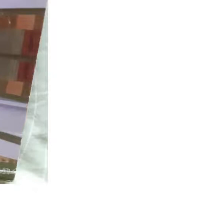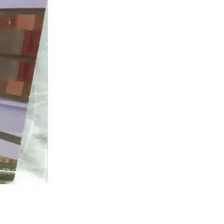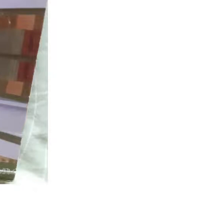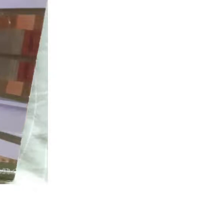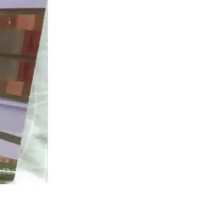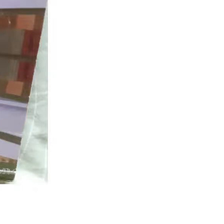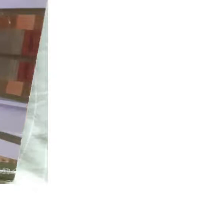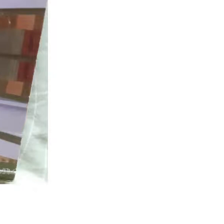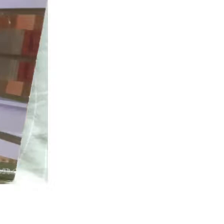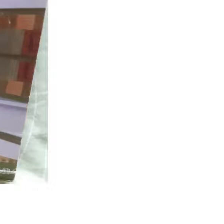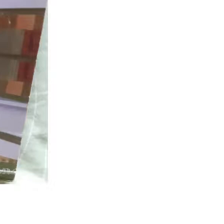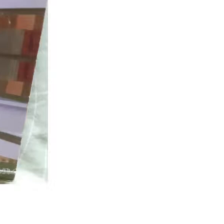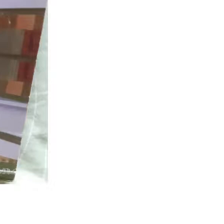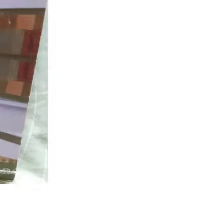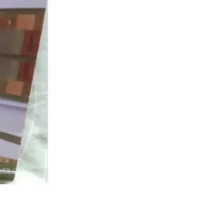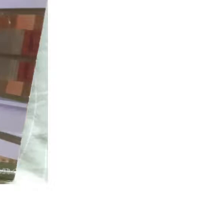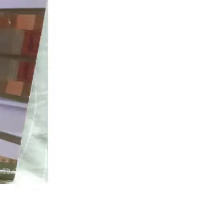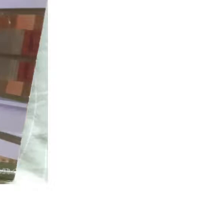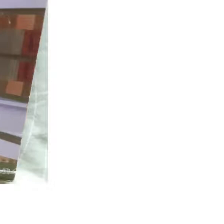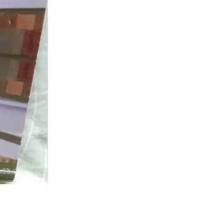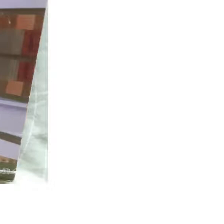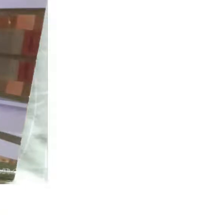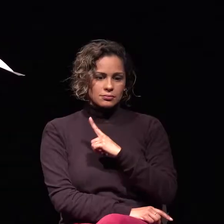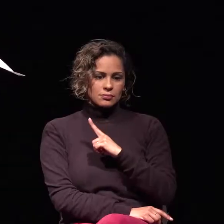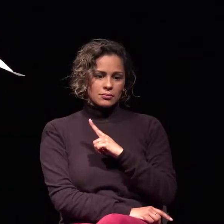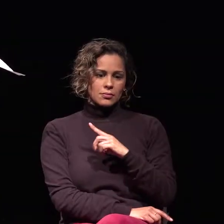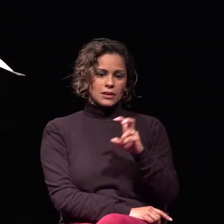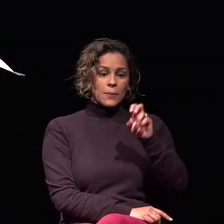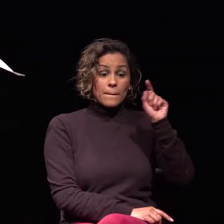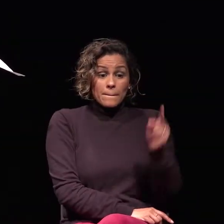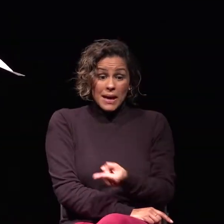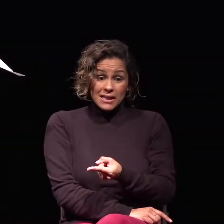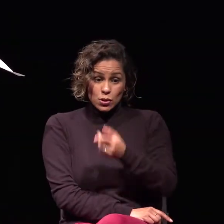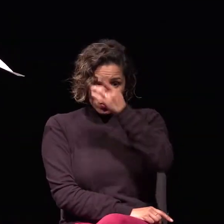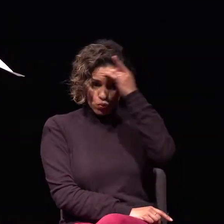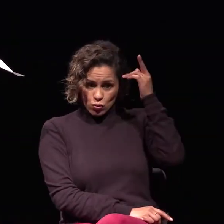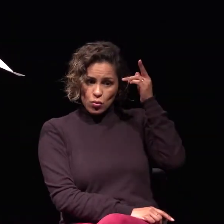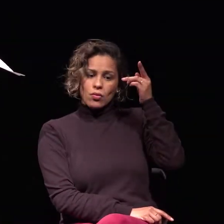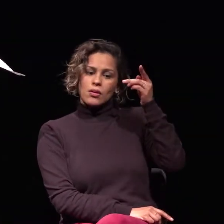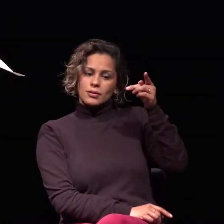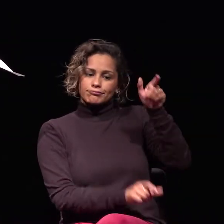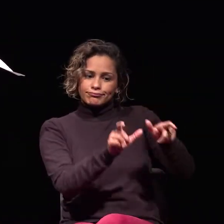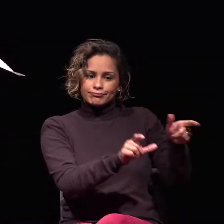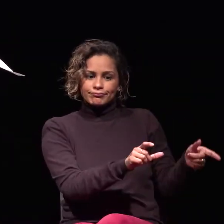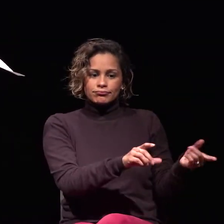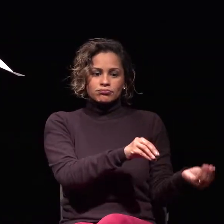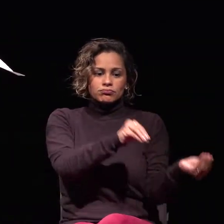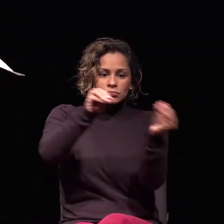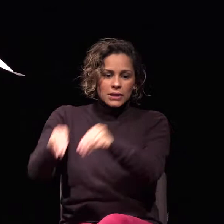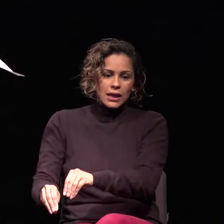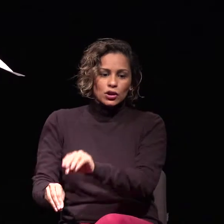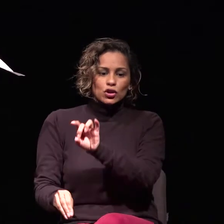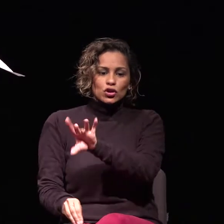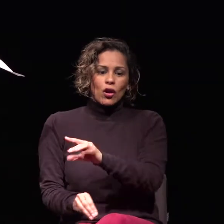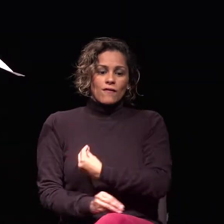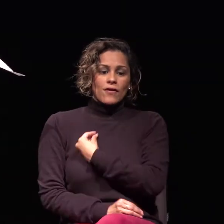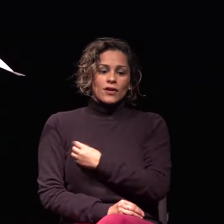vivas, saíram vivas de lá. Lá onde teve a maior concentração de desaparecidos,